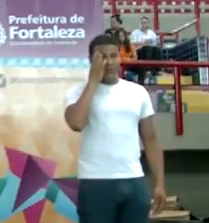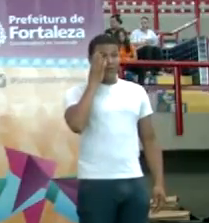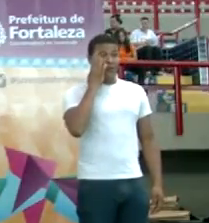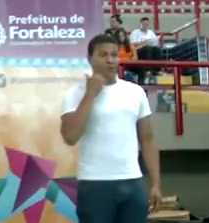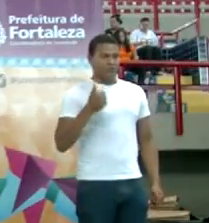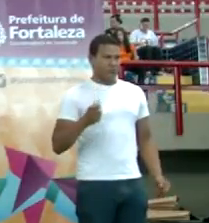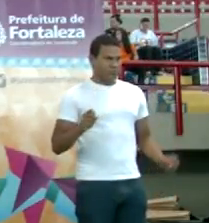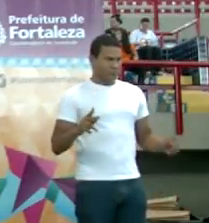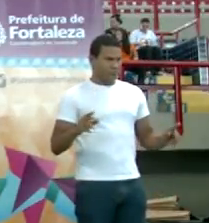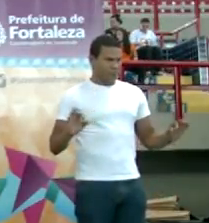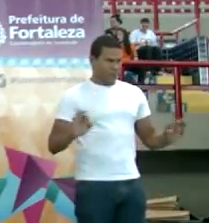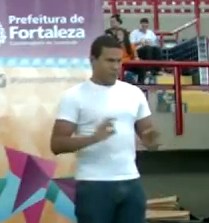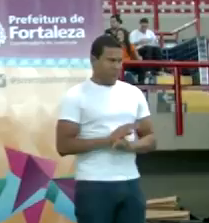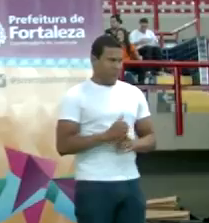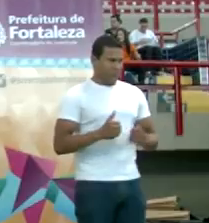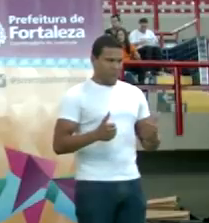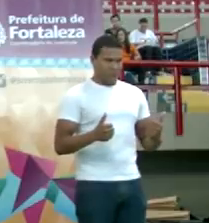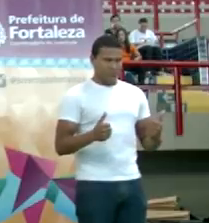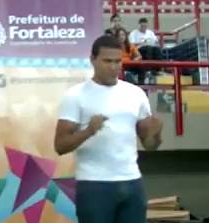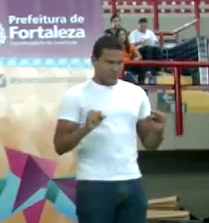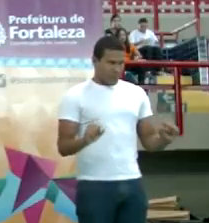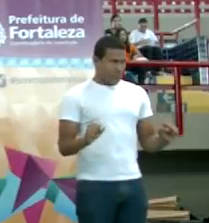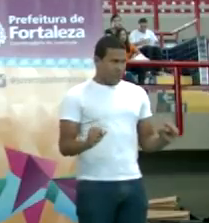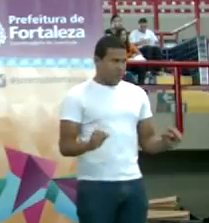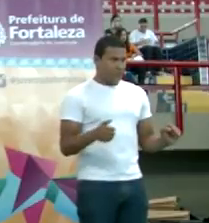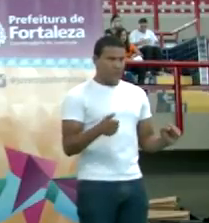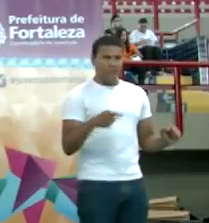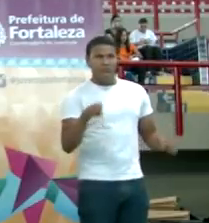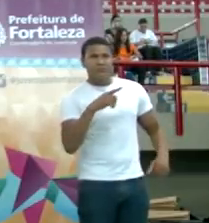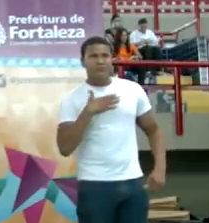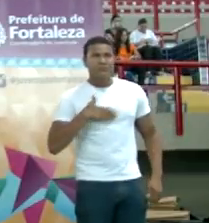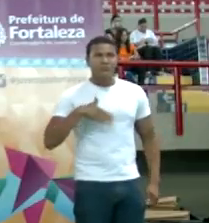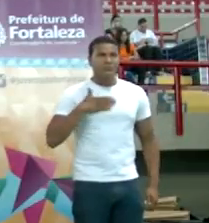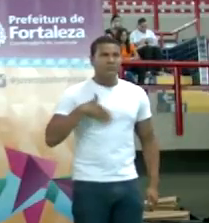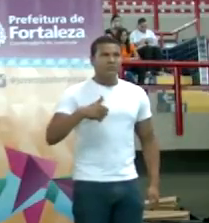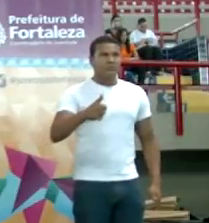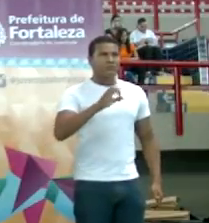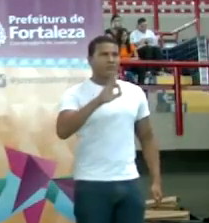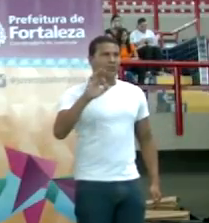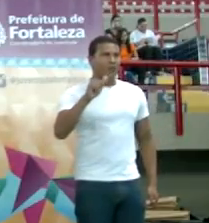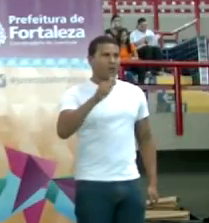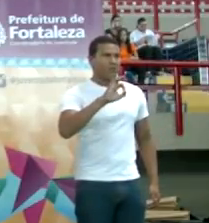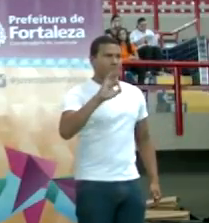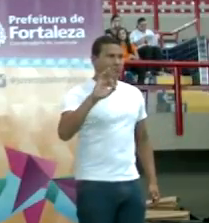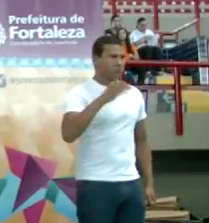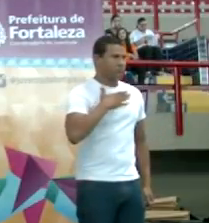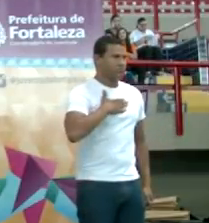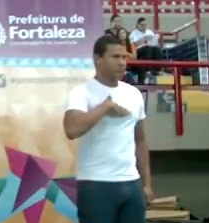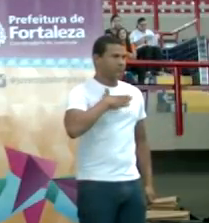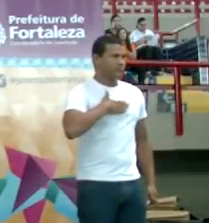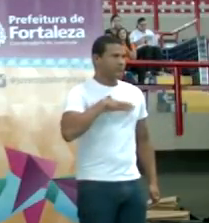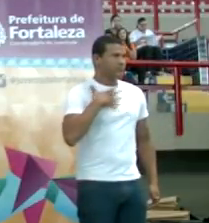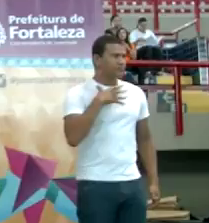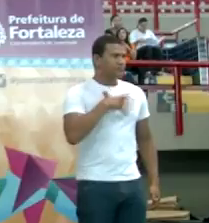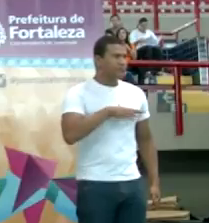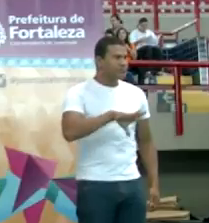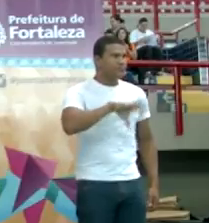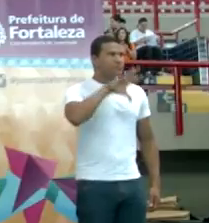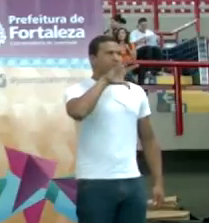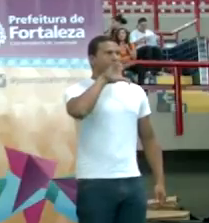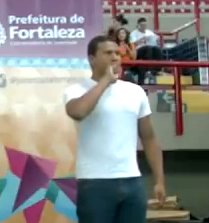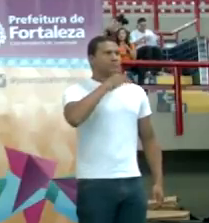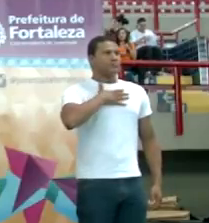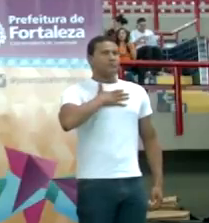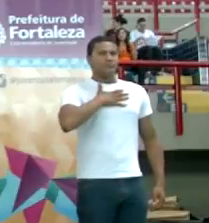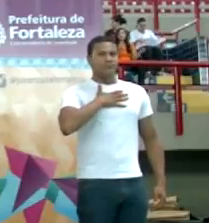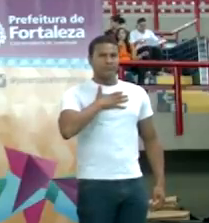Podemos ir começar? Tá todo mundo tranquilo aí? Respirando fundo? Respirou? Então vamos fazer